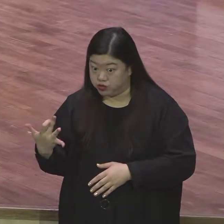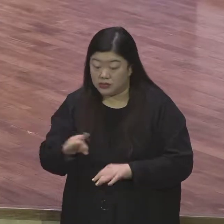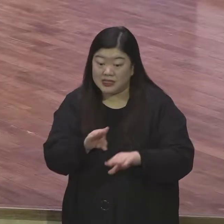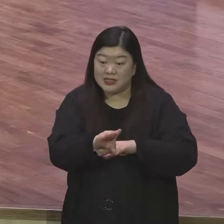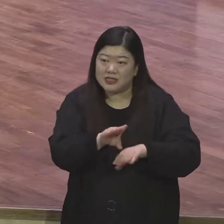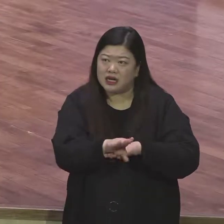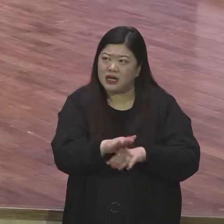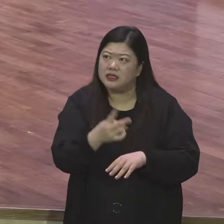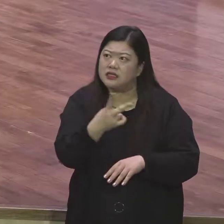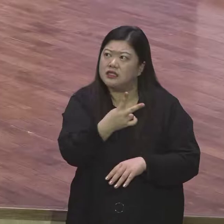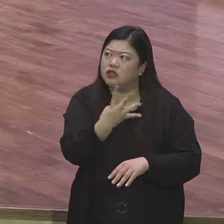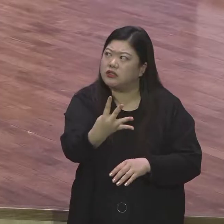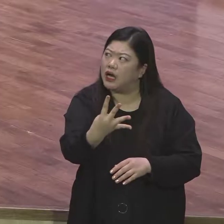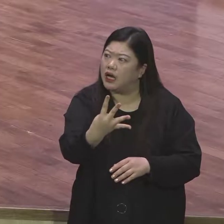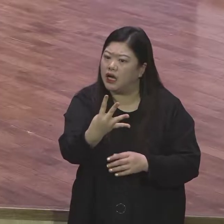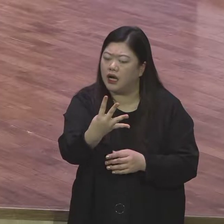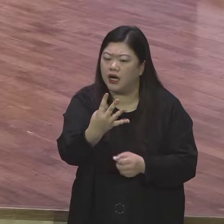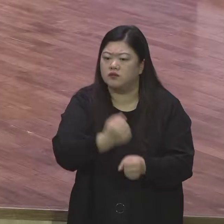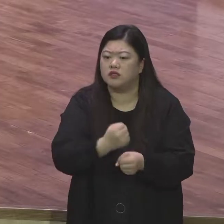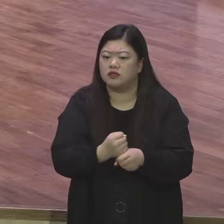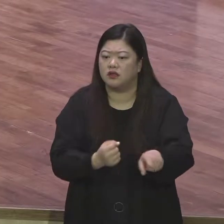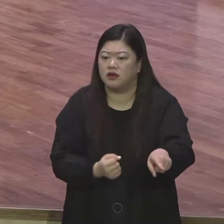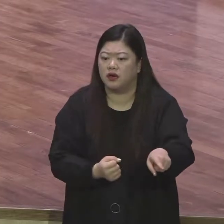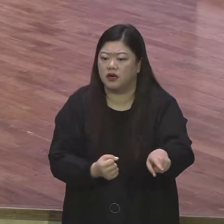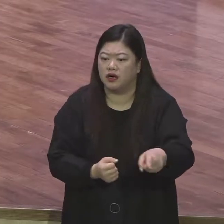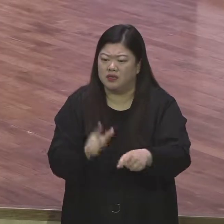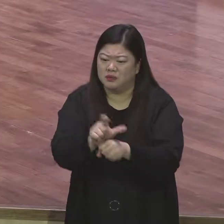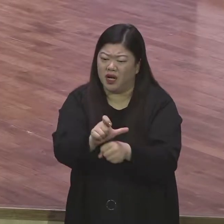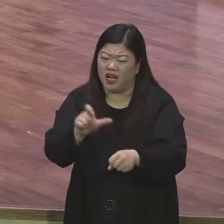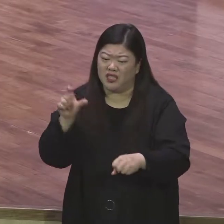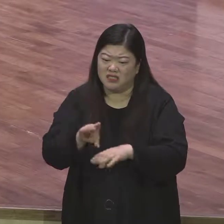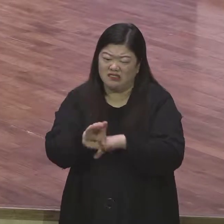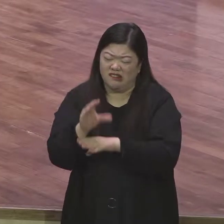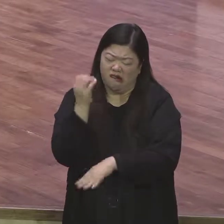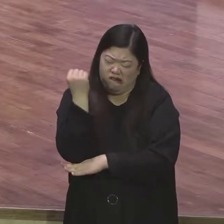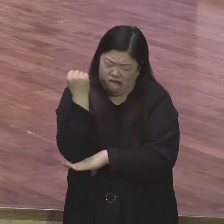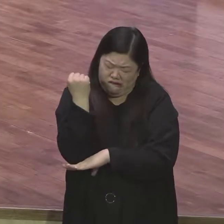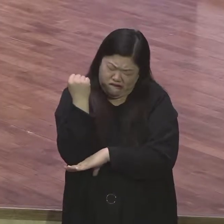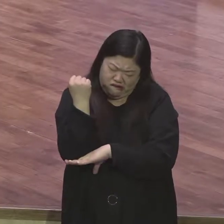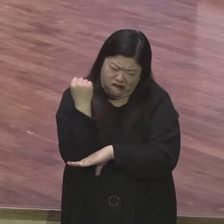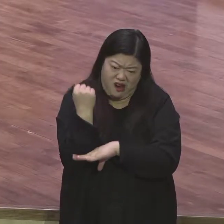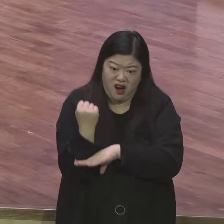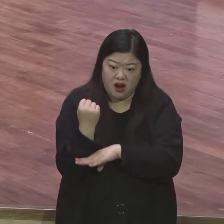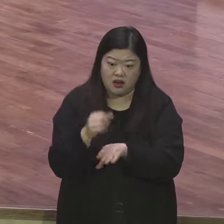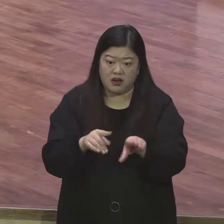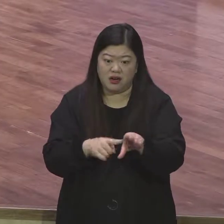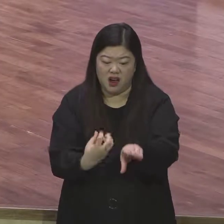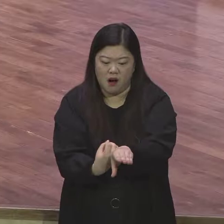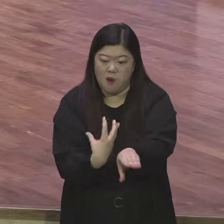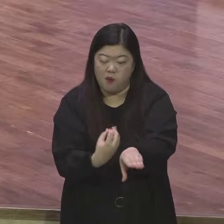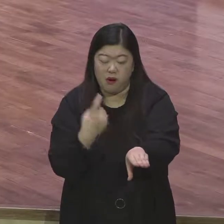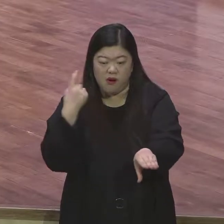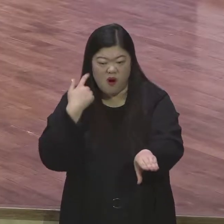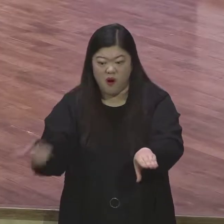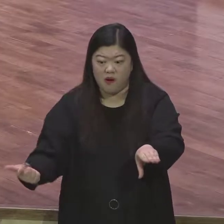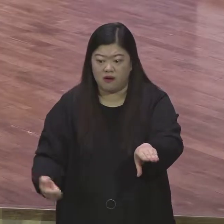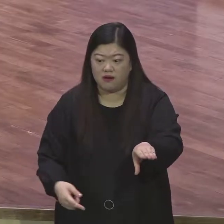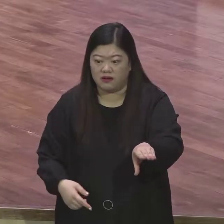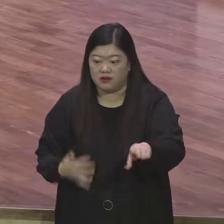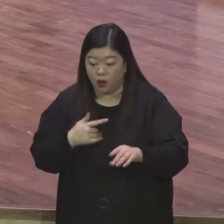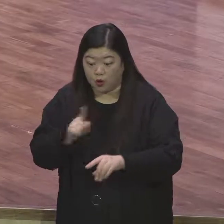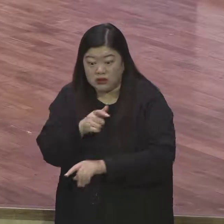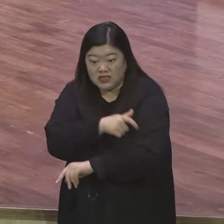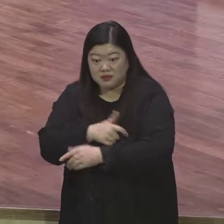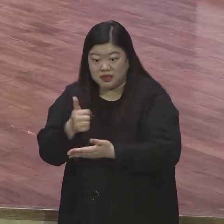그 집사님이 그보다 못해서 자기 개인 돈으로 수천만 원 들여서 차를 빼가지고